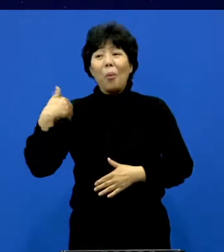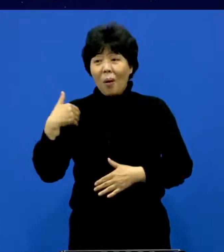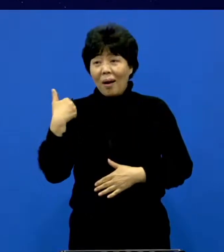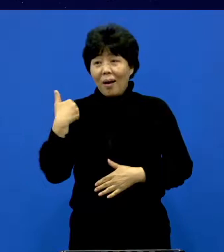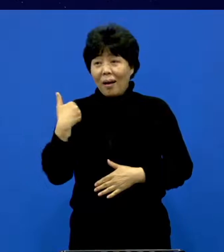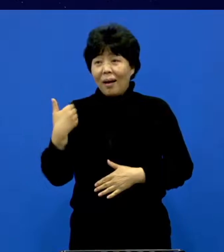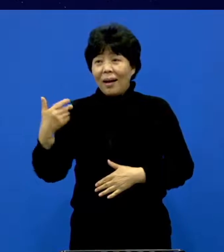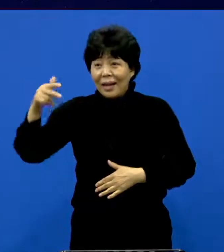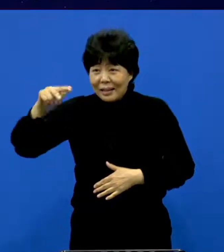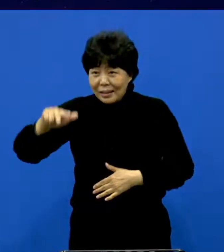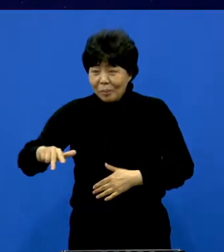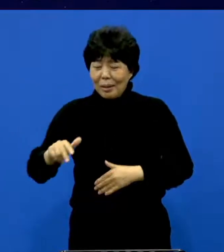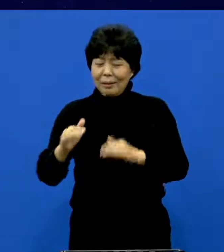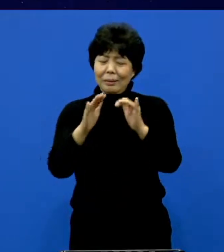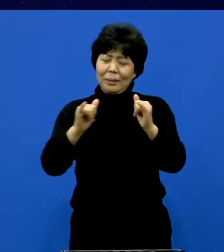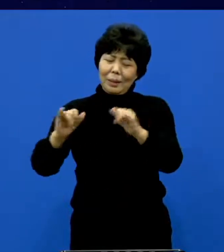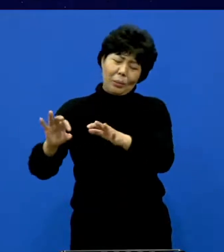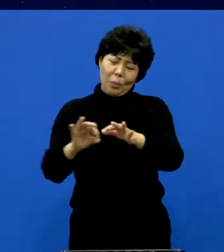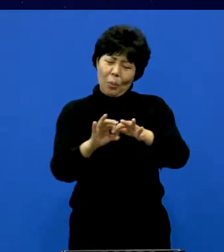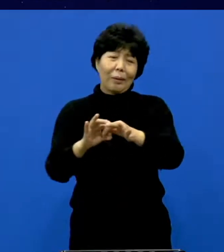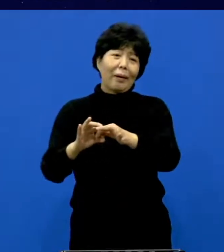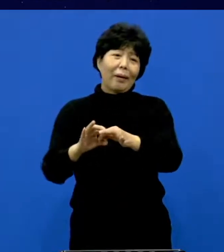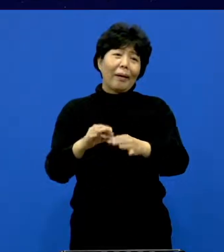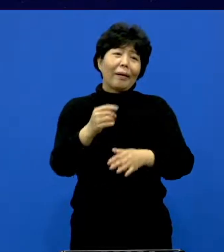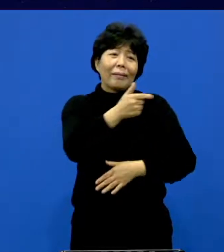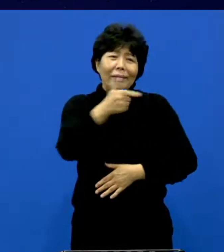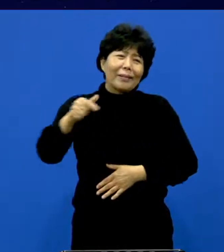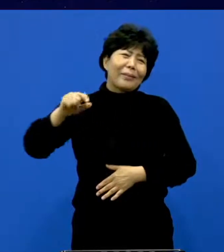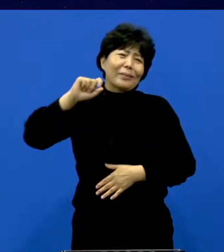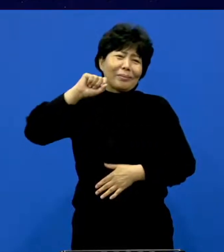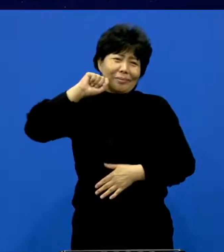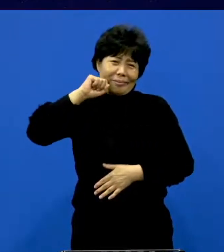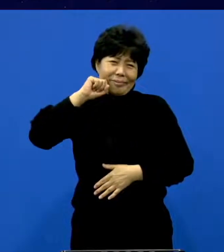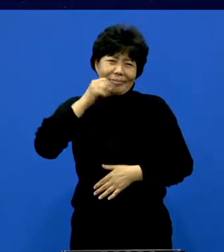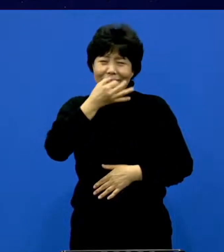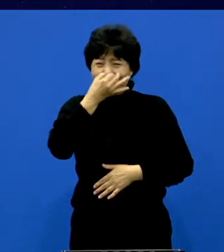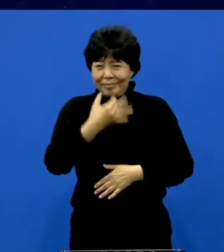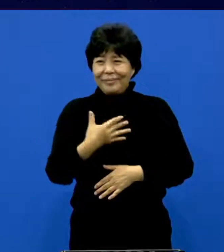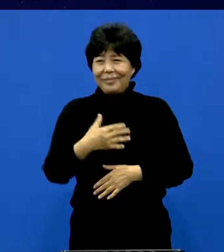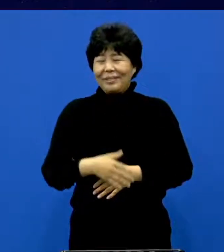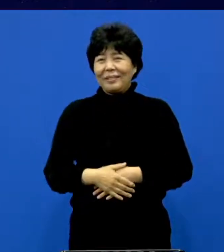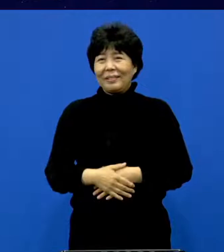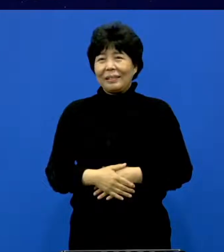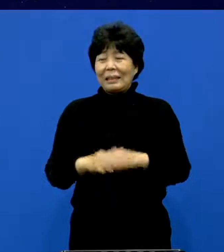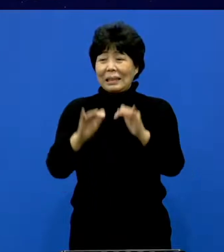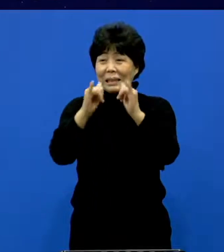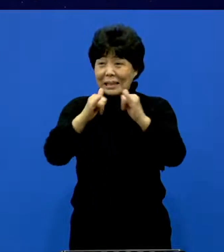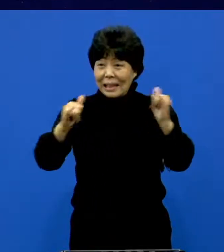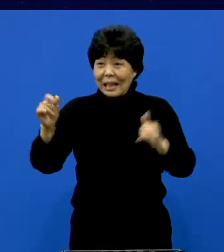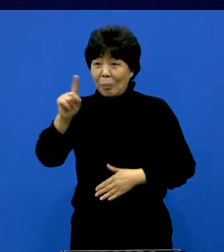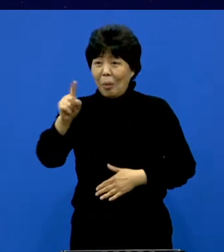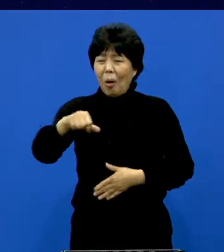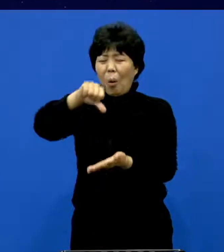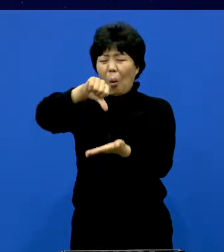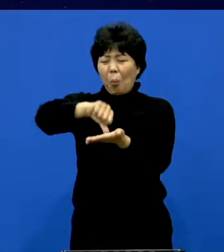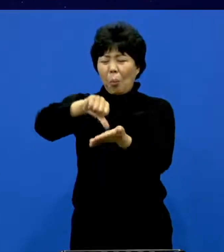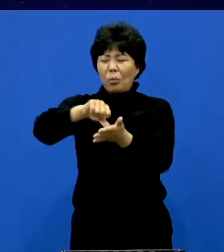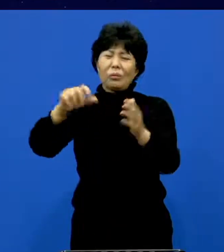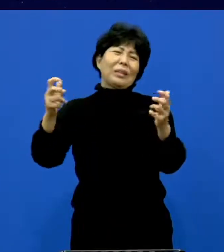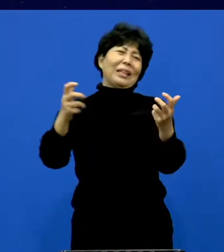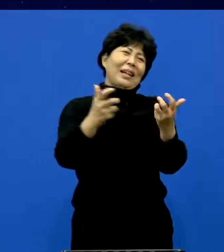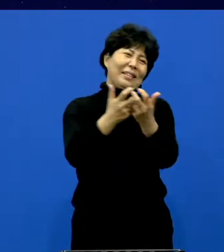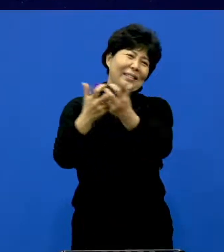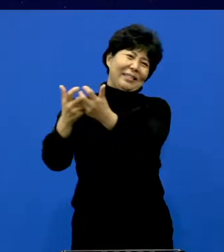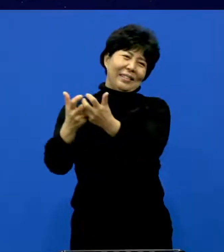여러분, 인간관계가 참 어려워요. 왜 어려운가? 인간은 모순 덩어리예요. 모순 덩어리. 우리 자신이 모순이 많다.